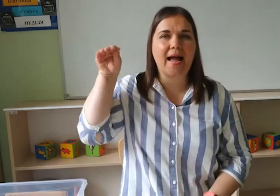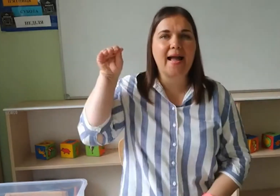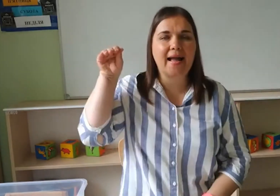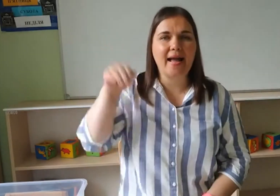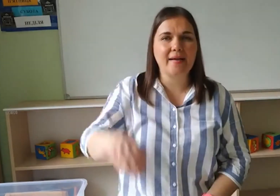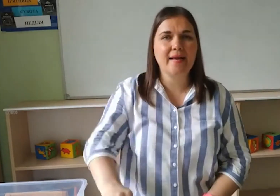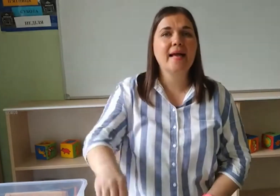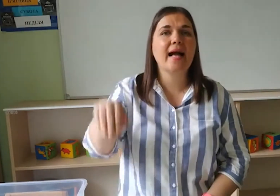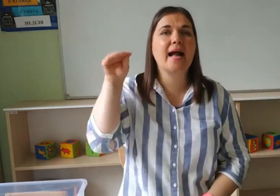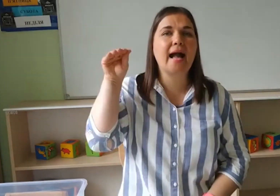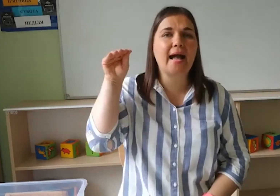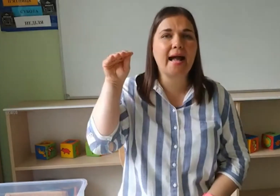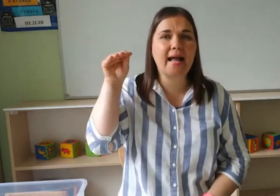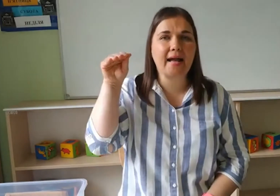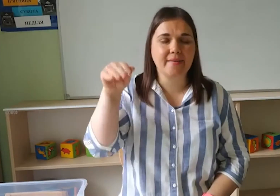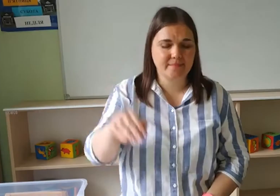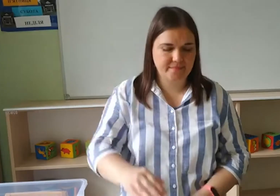Га-га-га. Га-га-га.